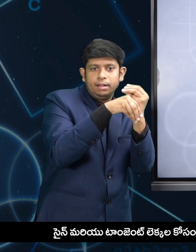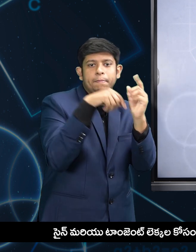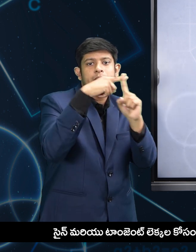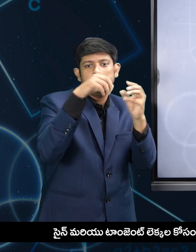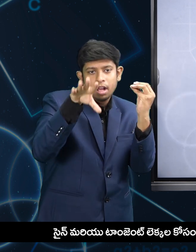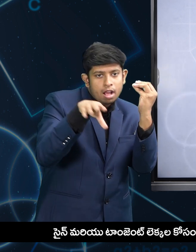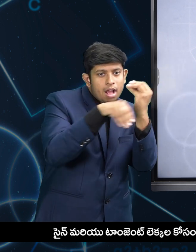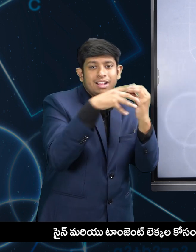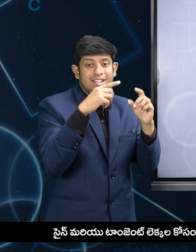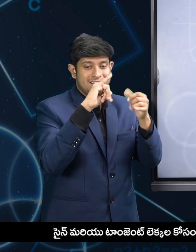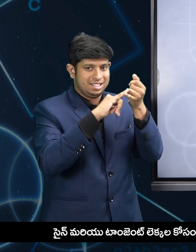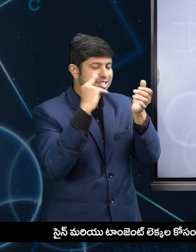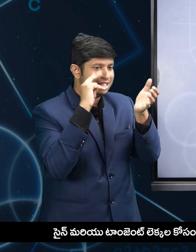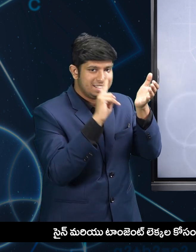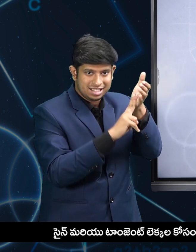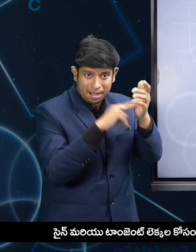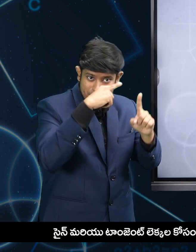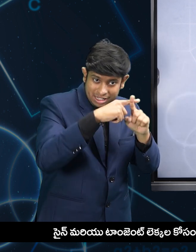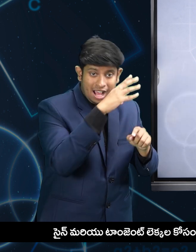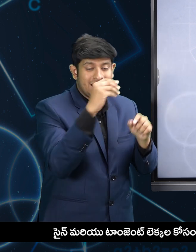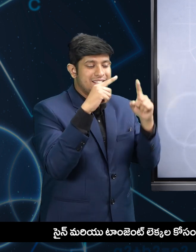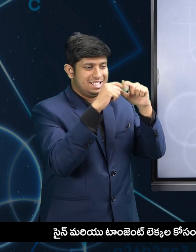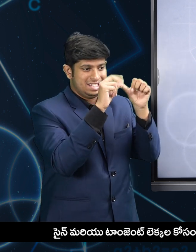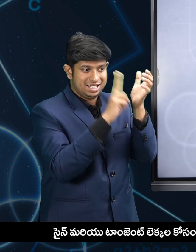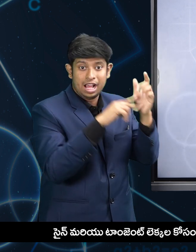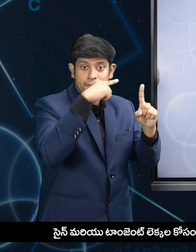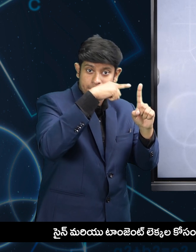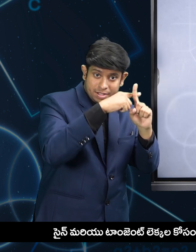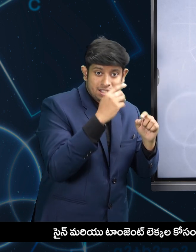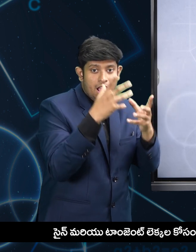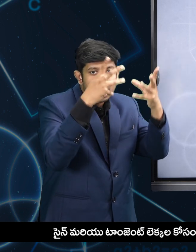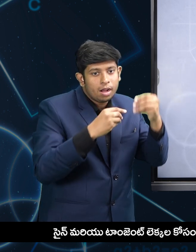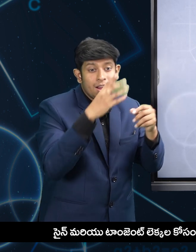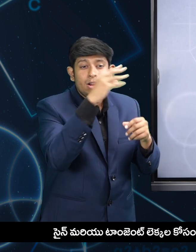సగటు తేడాలు జోడించబడతాయి మరియు కొసైన్ లెక్కల కోసం తీసివేయబడతాయి.